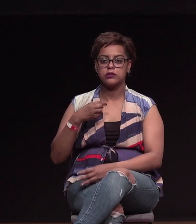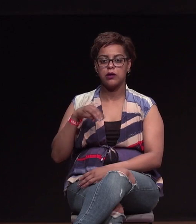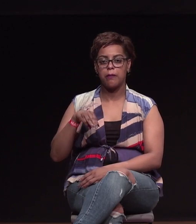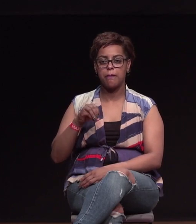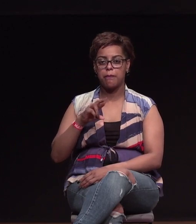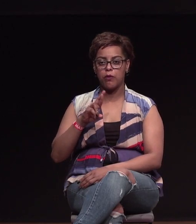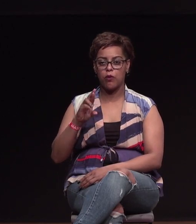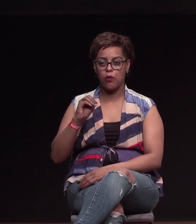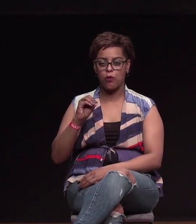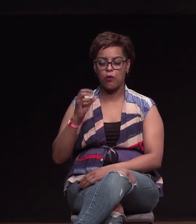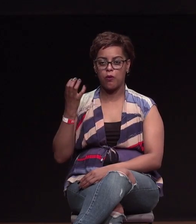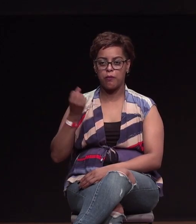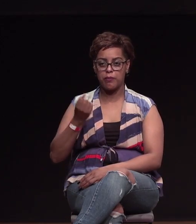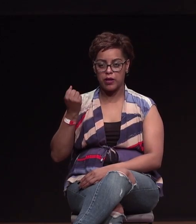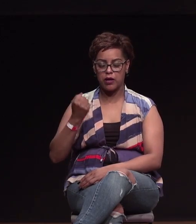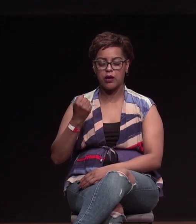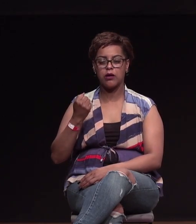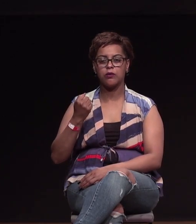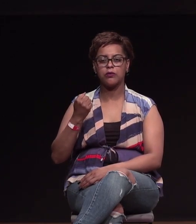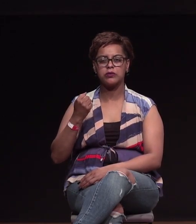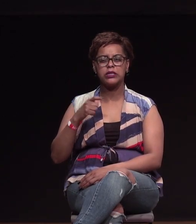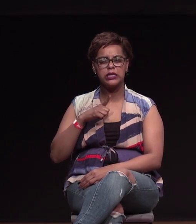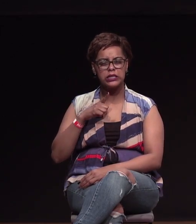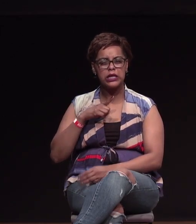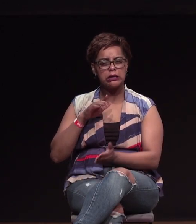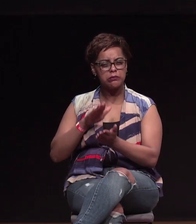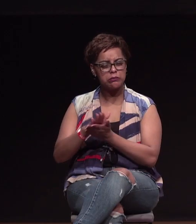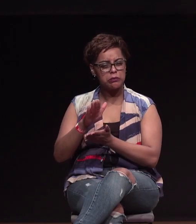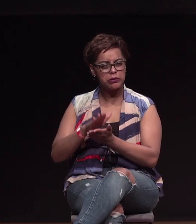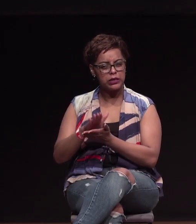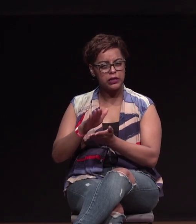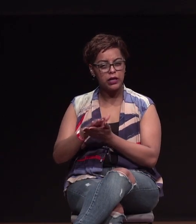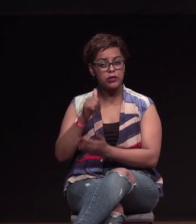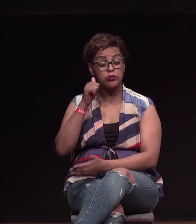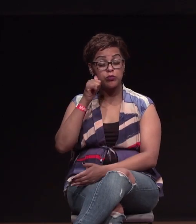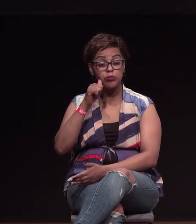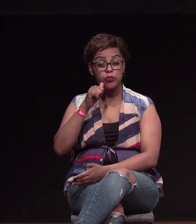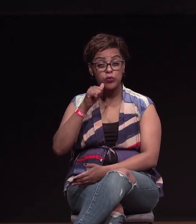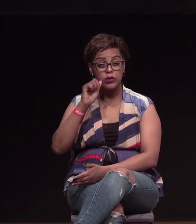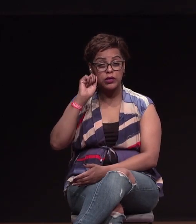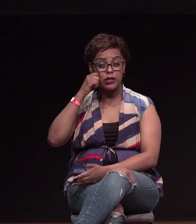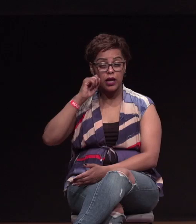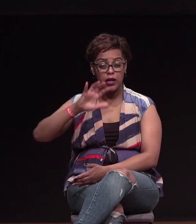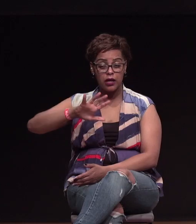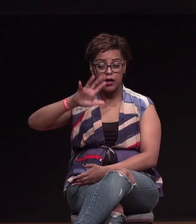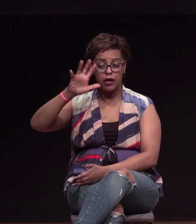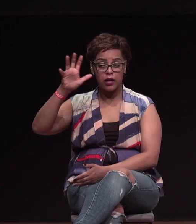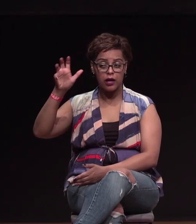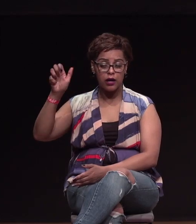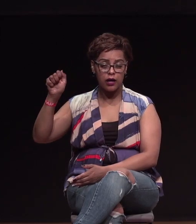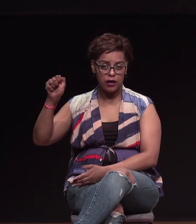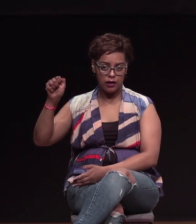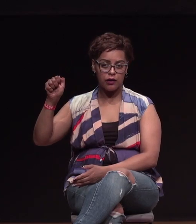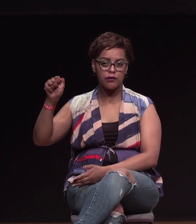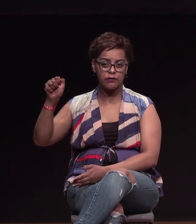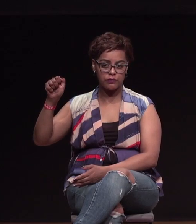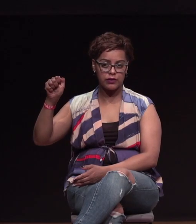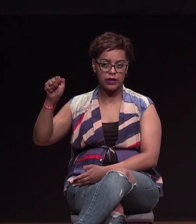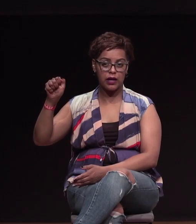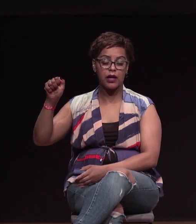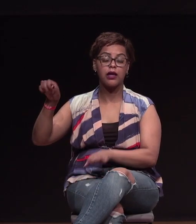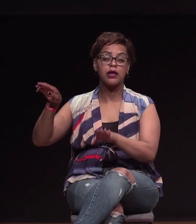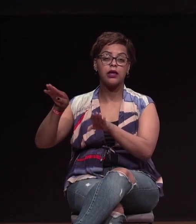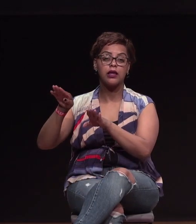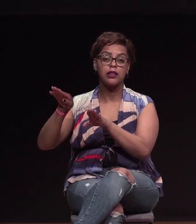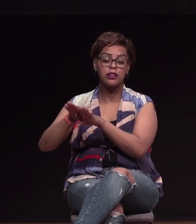Tem publicado autoras negras, mulheres africanas e da diáspora,